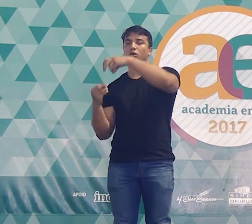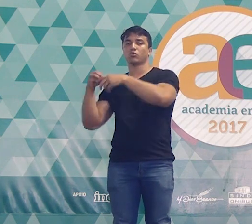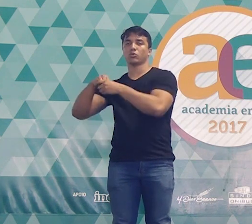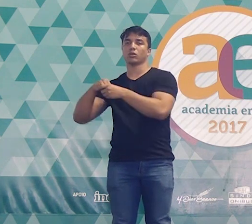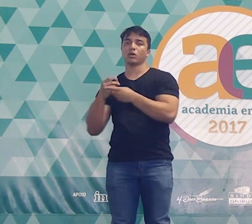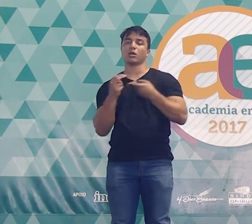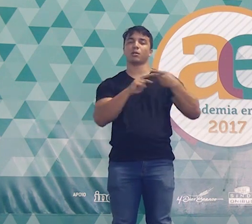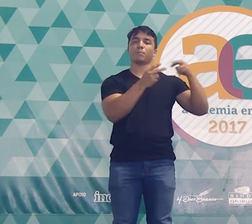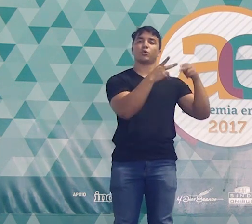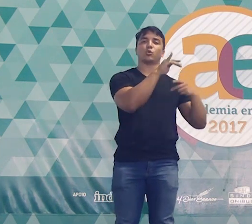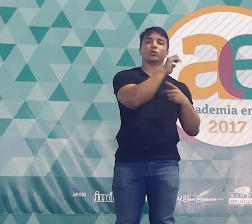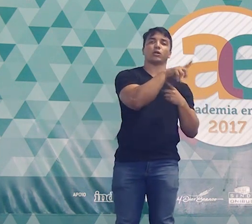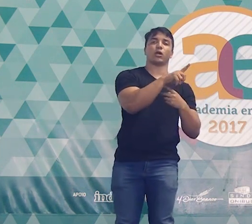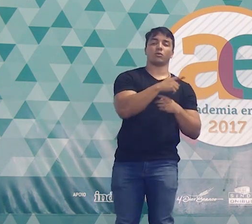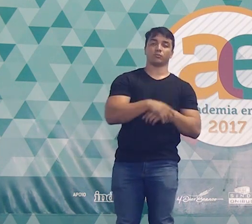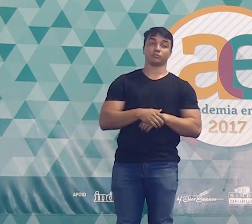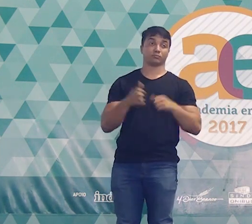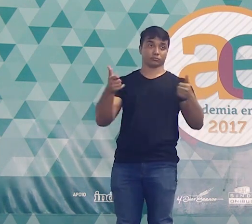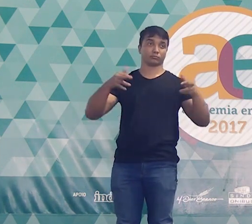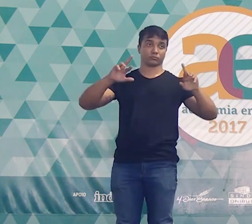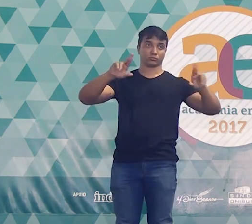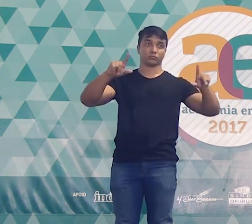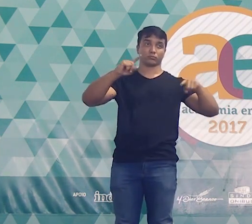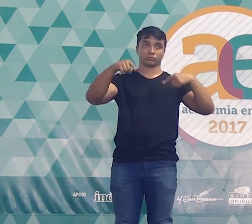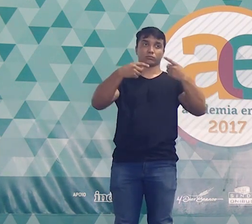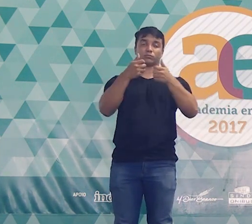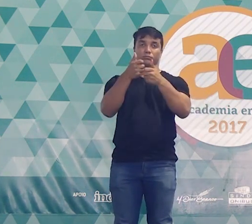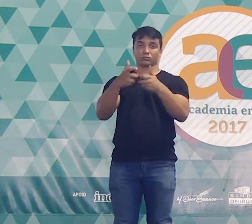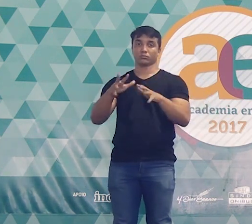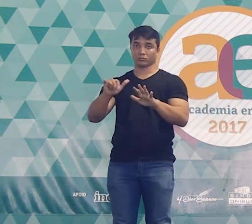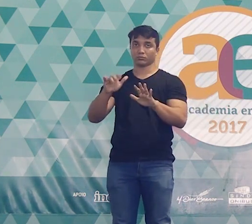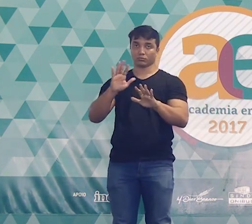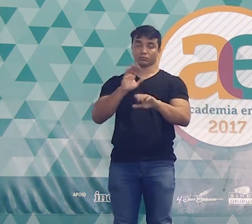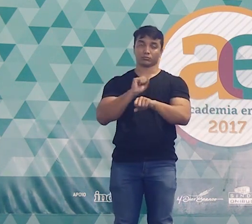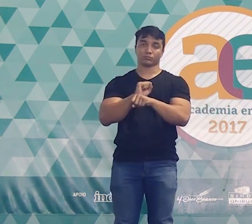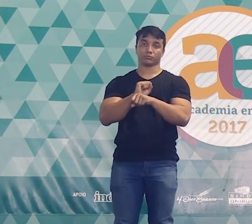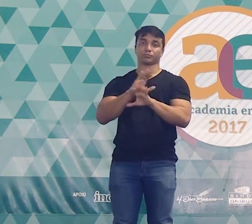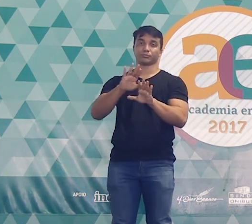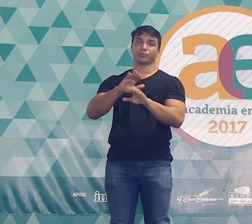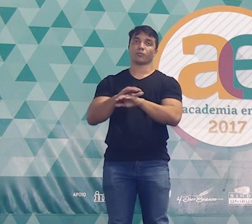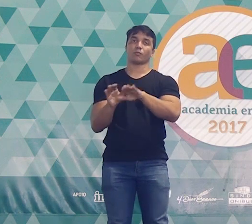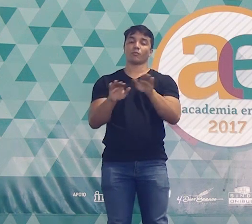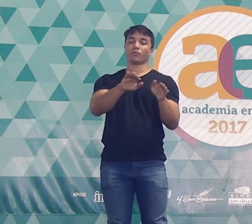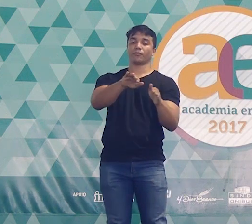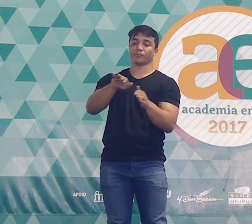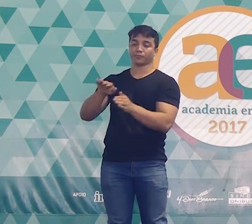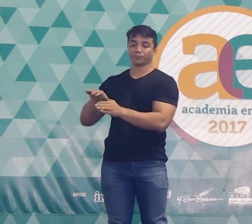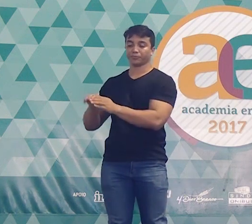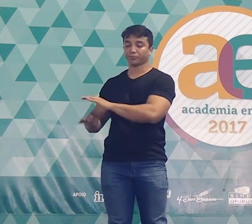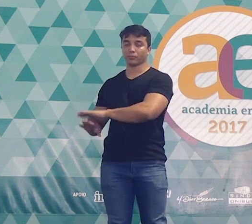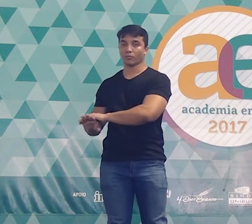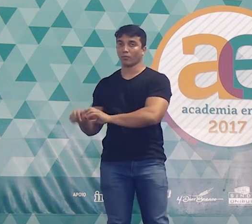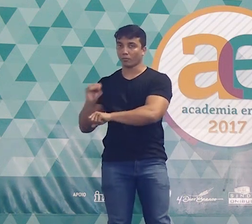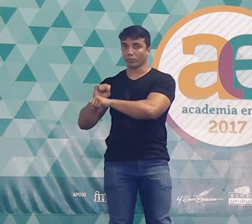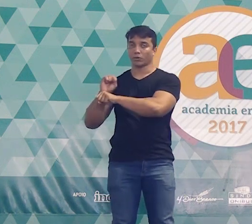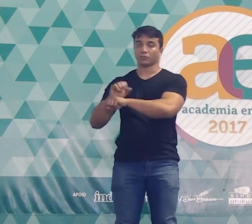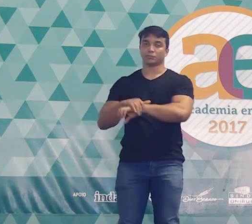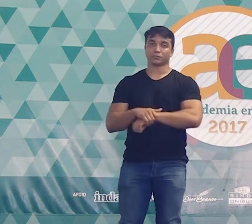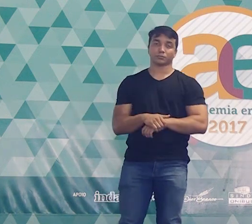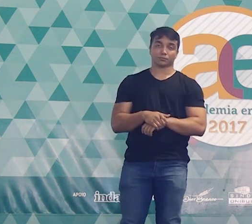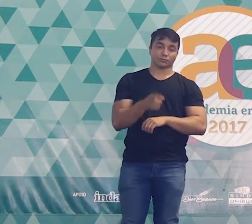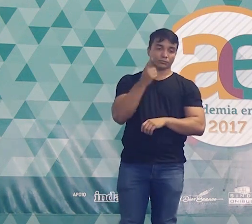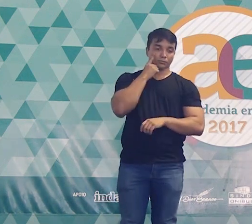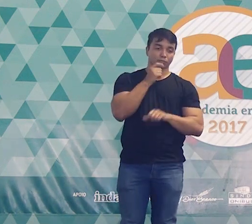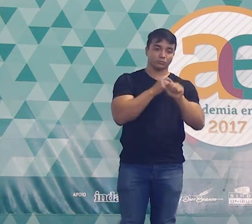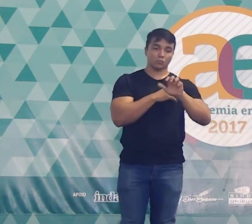e o DNA mitocondrial? Irei falar. Mas deixa eu chegar em mitocôndria que eu falo, tá? Falo já já disso aí. Vamos dar uma olhada